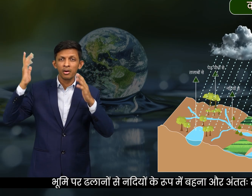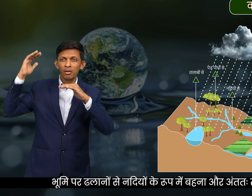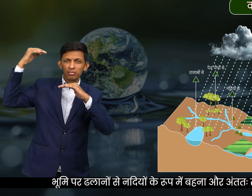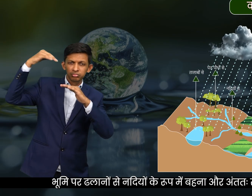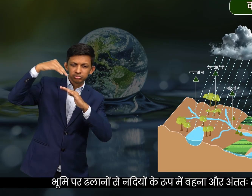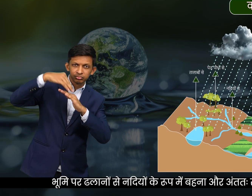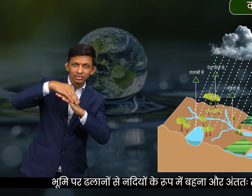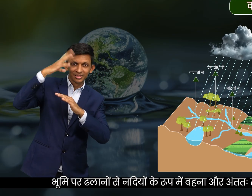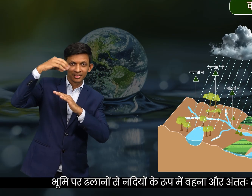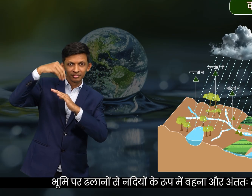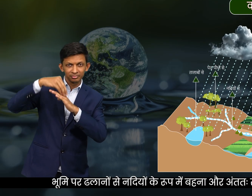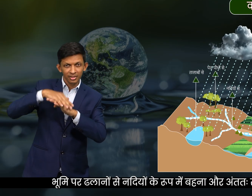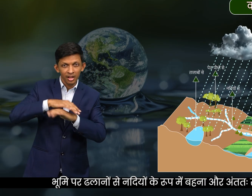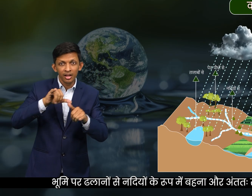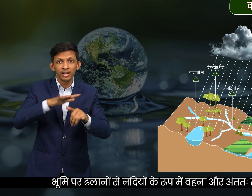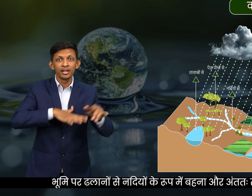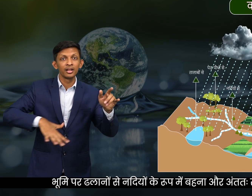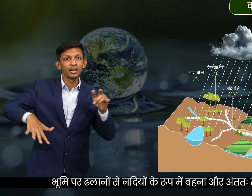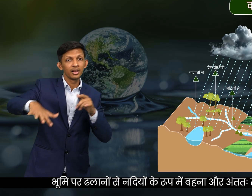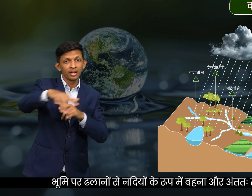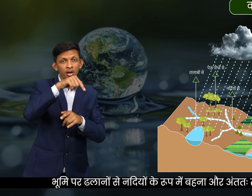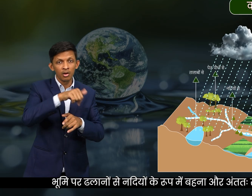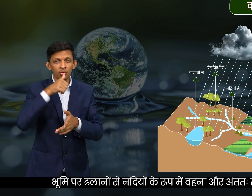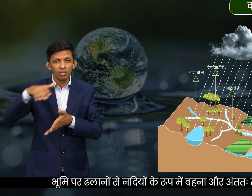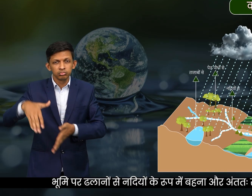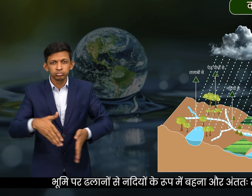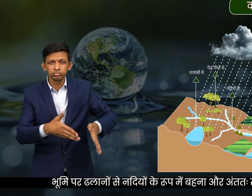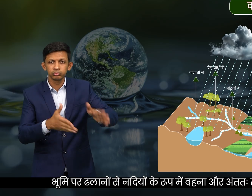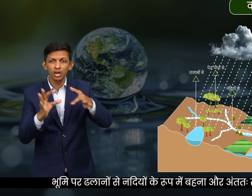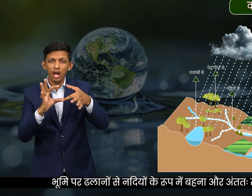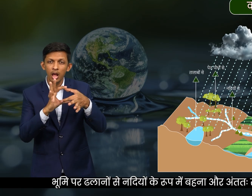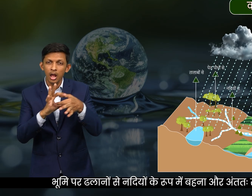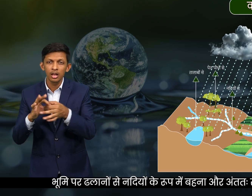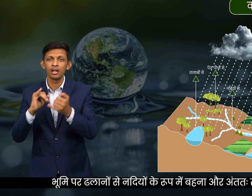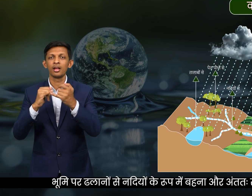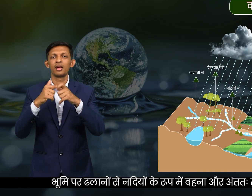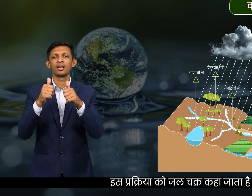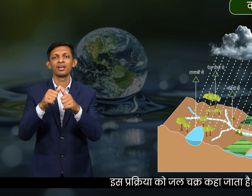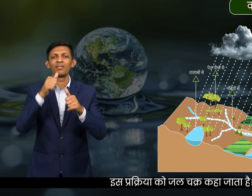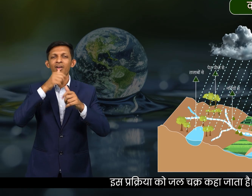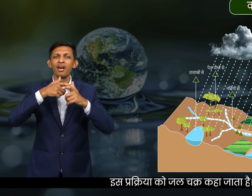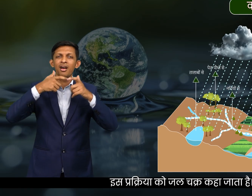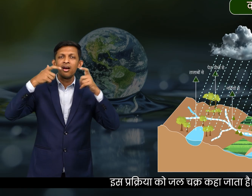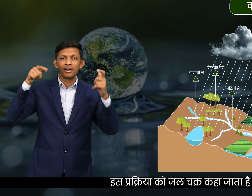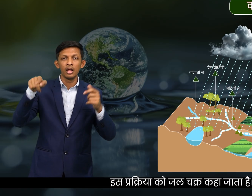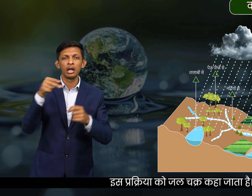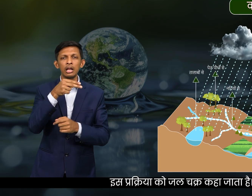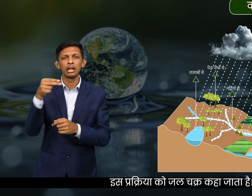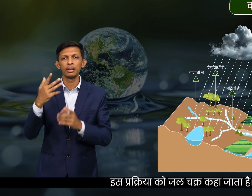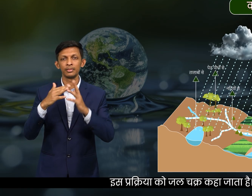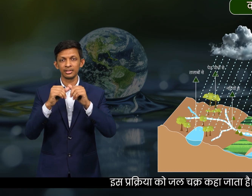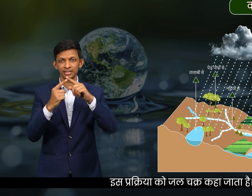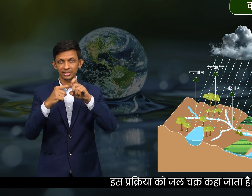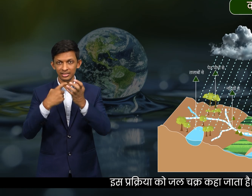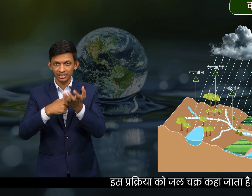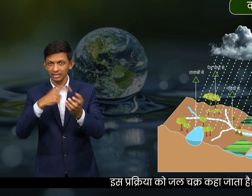भूमि पर ढलाने से नदियों के रूप में बहना और अंततः समुद्र में मिलना, इस प्रक्रिया को